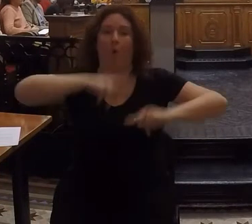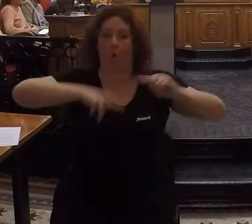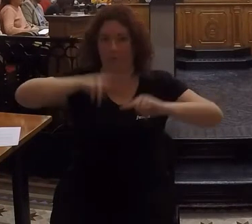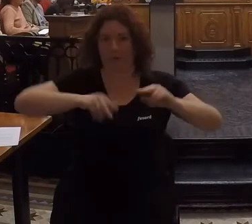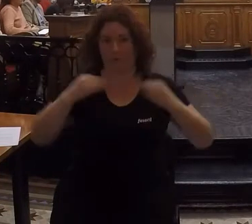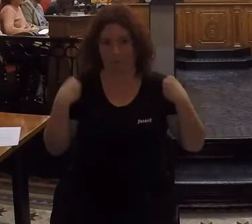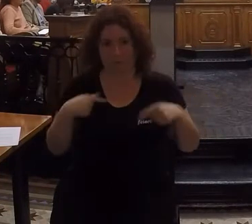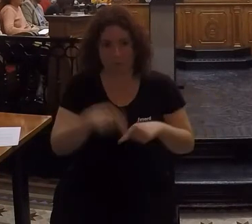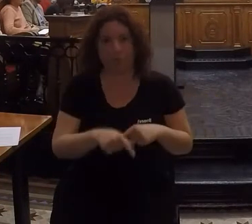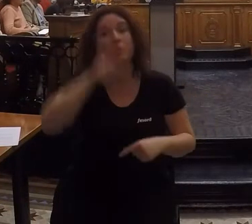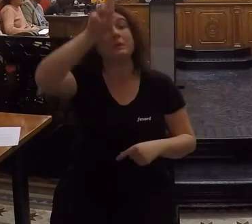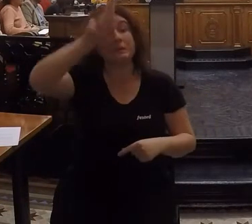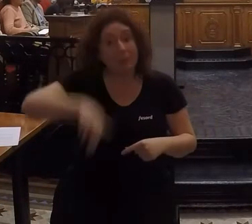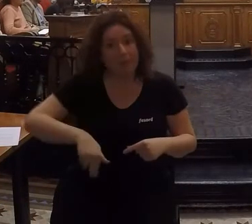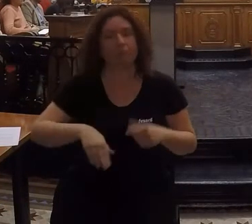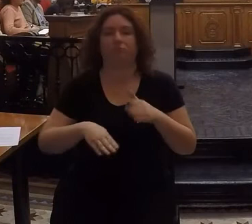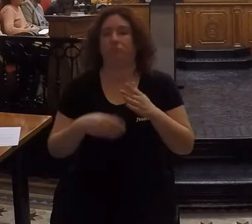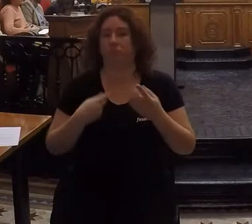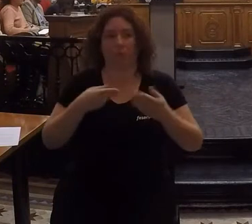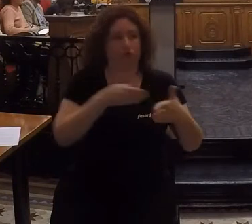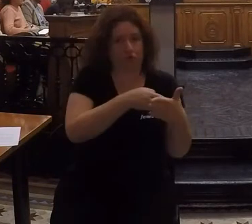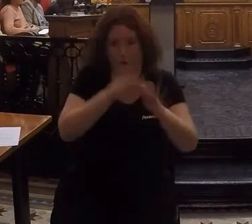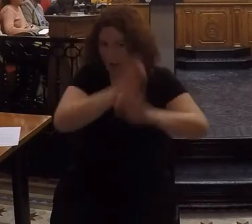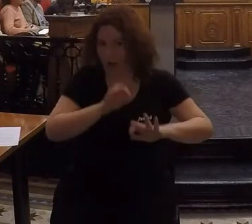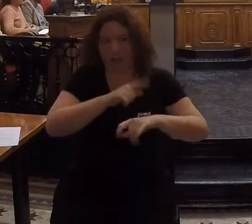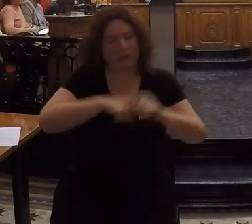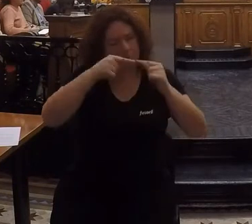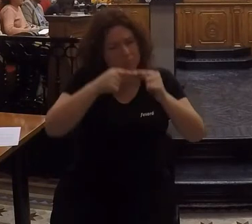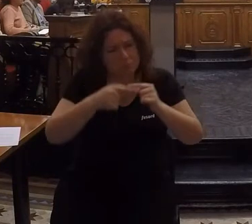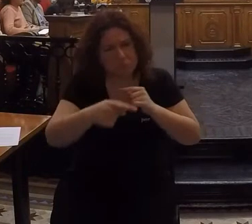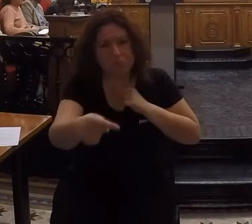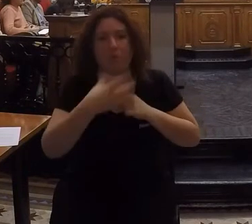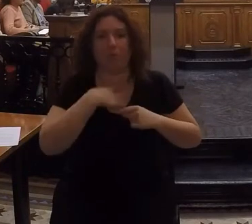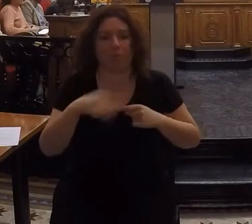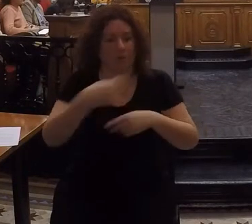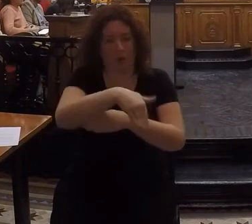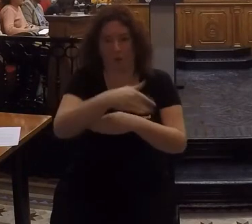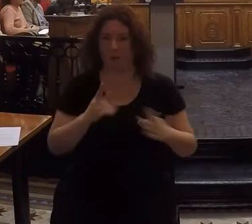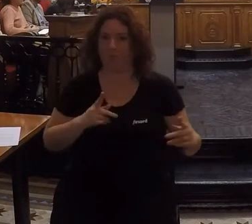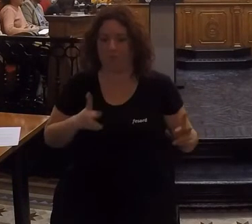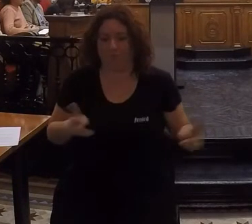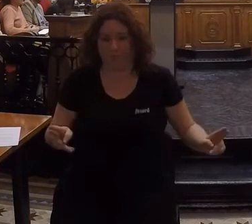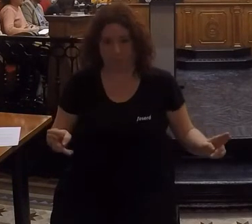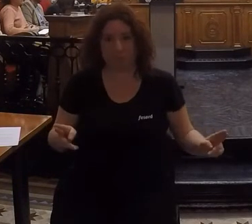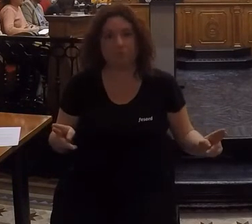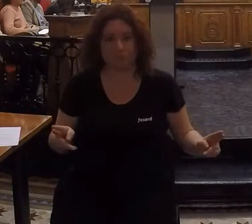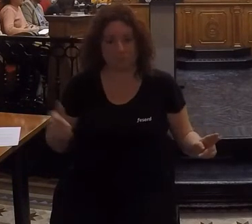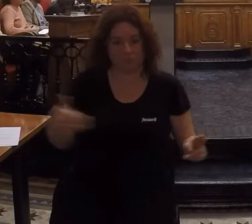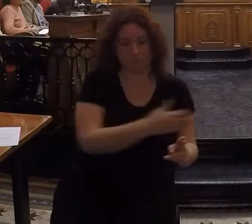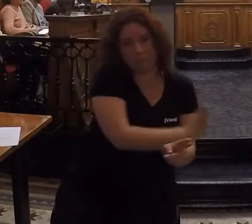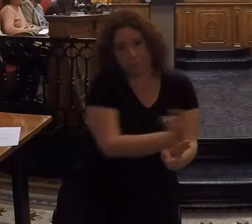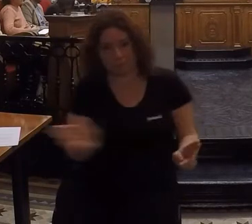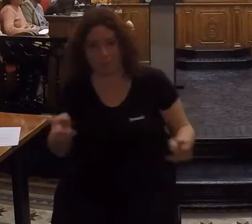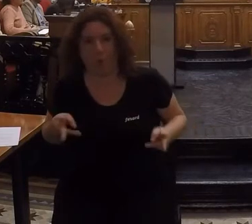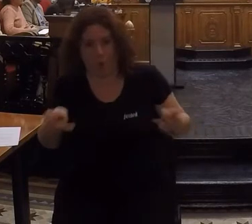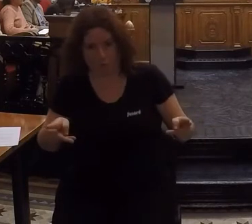superior y de forma ininterrumpida se efectúe el corte total en uno de los 2 sentidos y además, no uno u otro, y además se